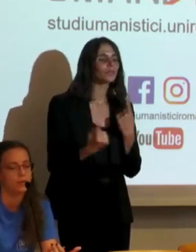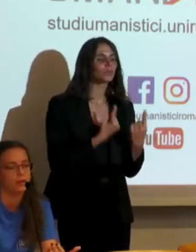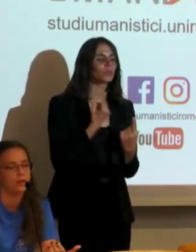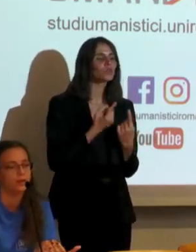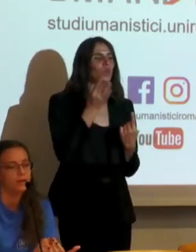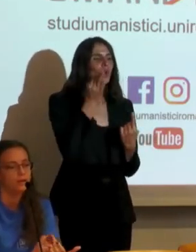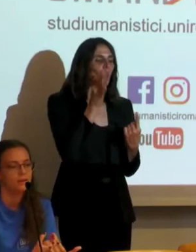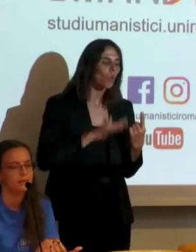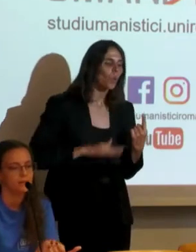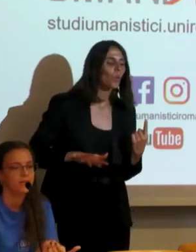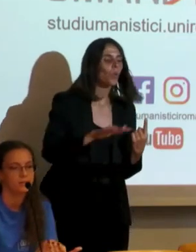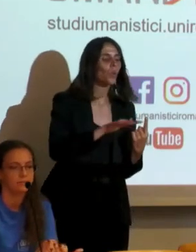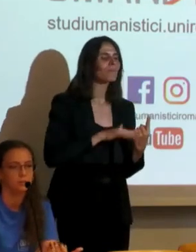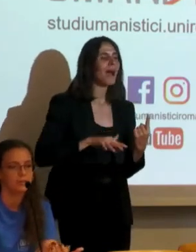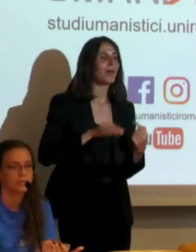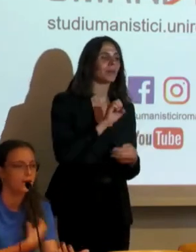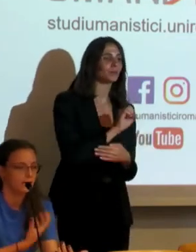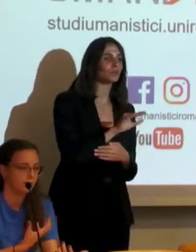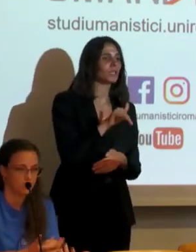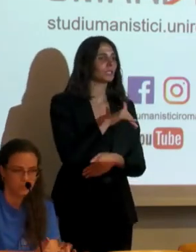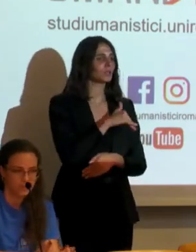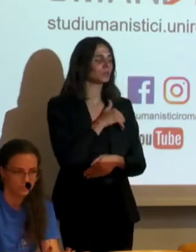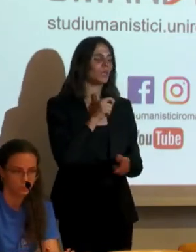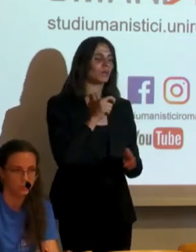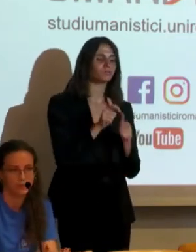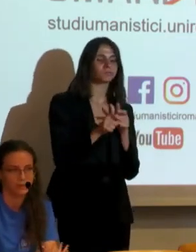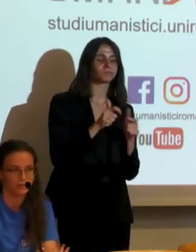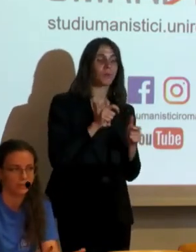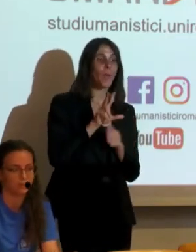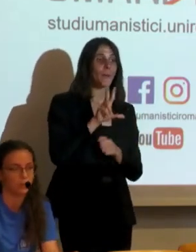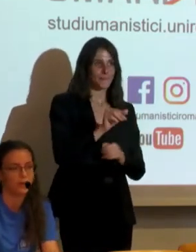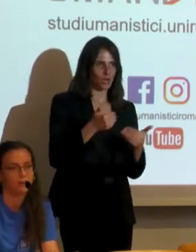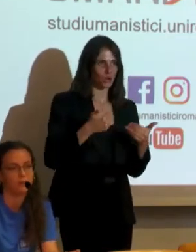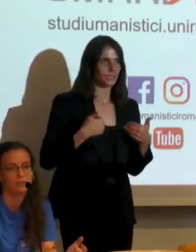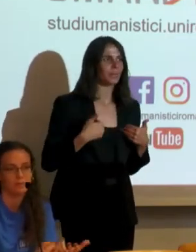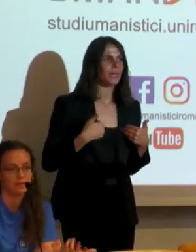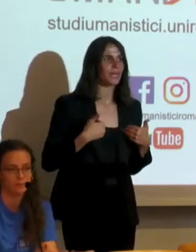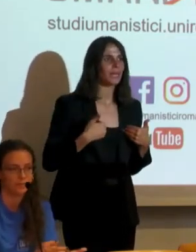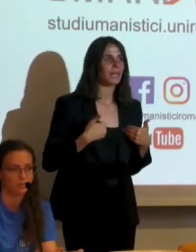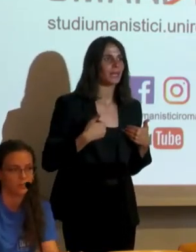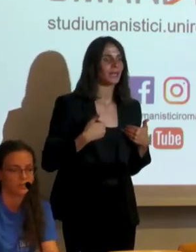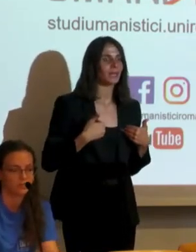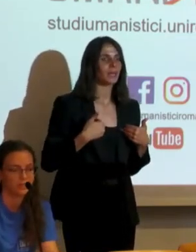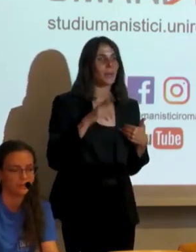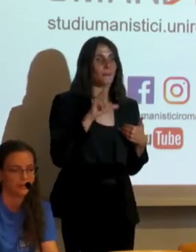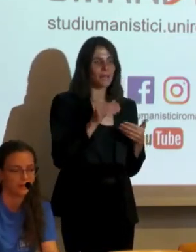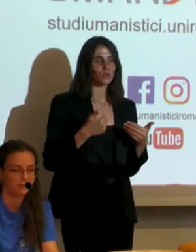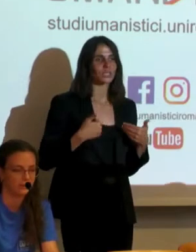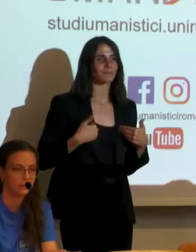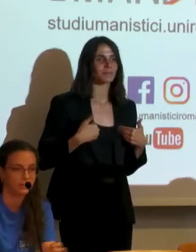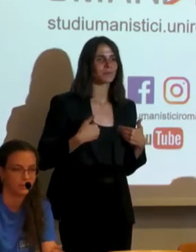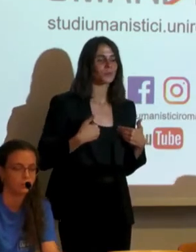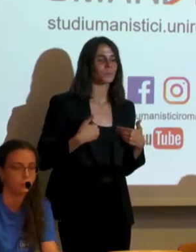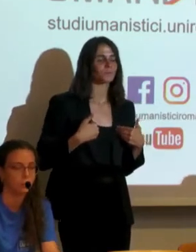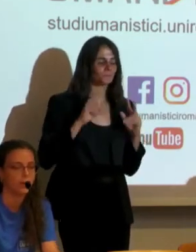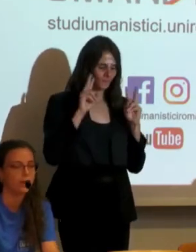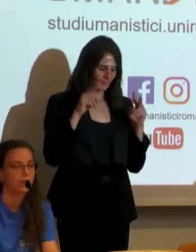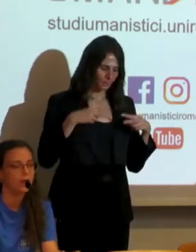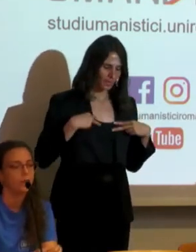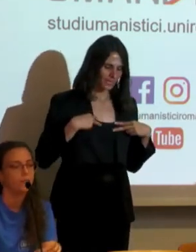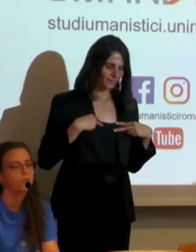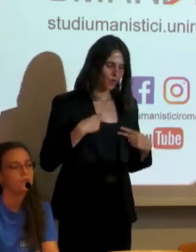cui la mia individualità, e dico mia appunto perché sto parlando di me, ma penso possa valere per veramente